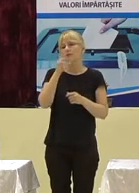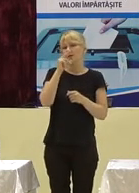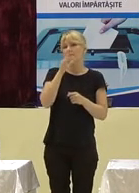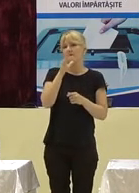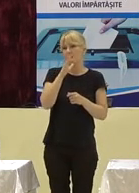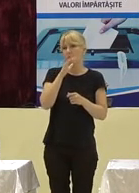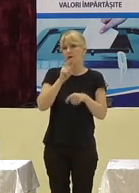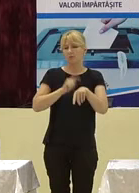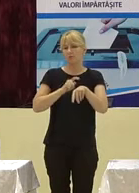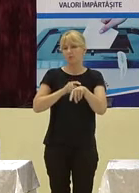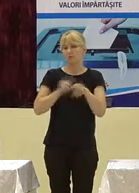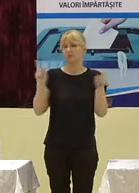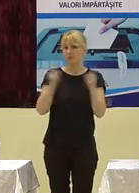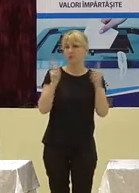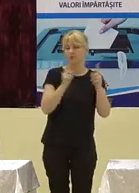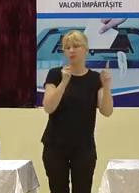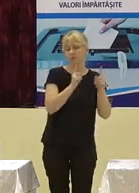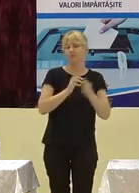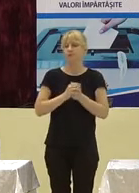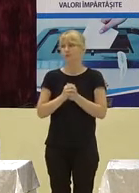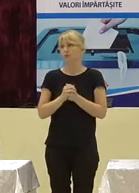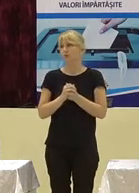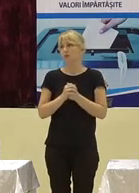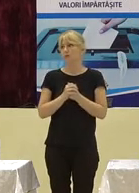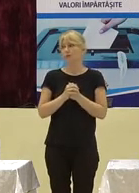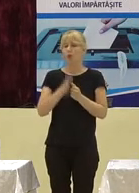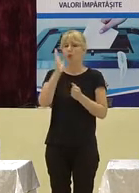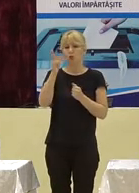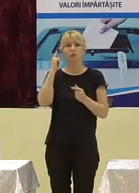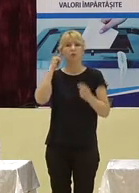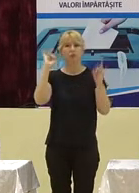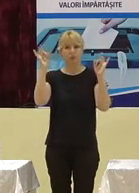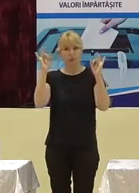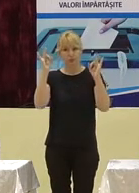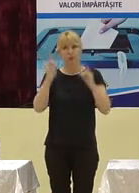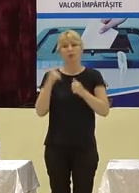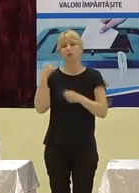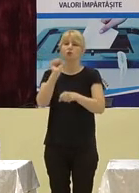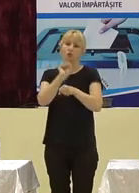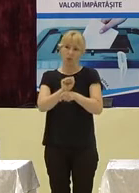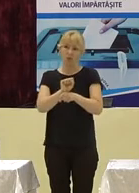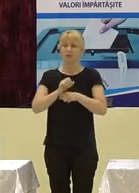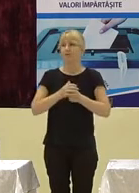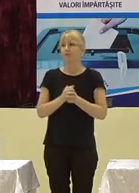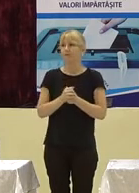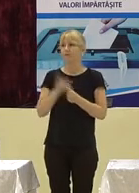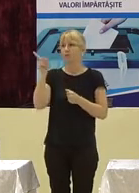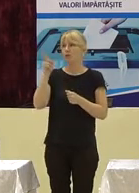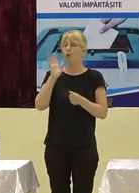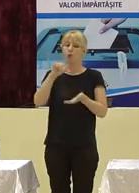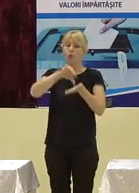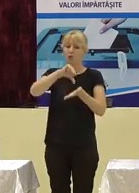2 minute vor curge, iar la finalul acestor minute va exista un semnal sonor. Noi, în calitate de moderatori, o să